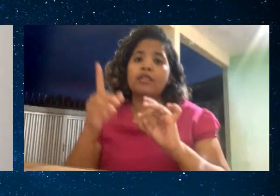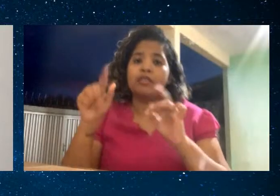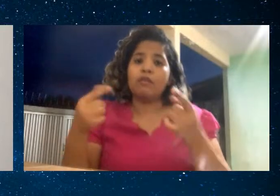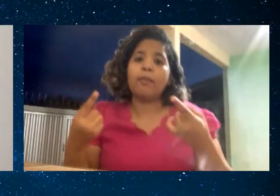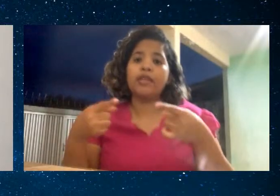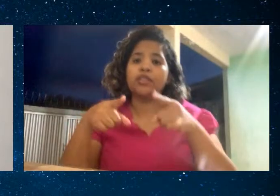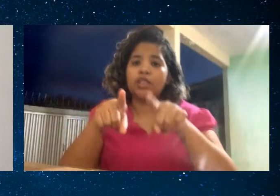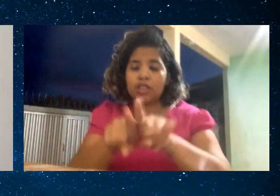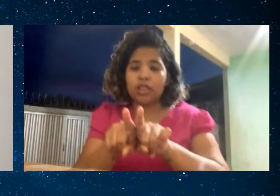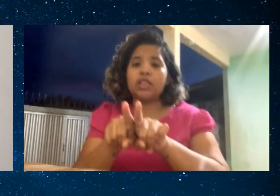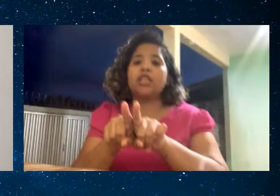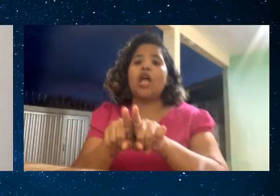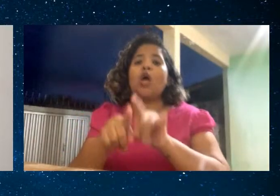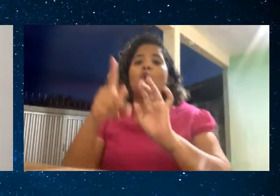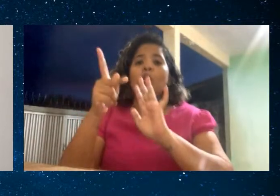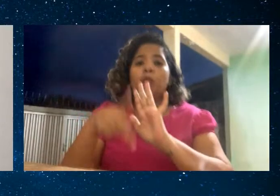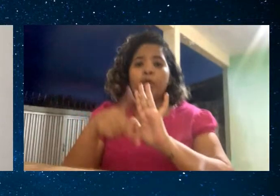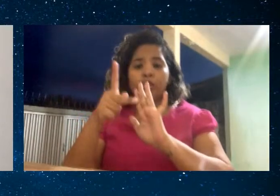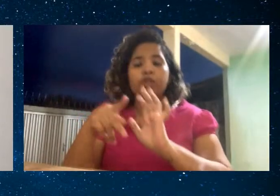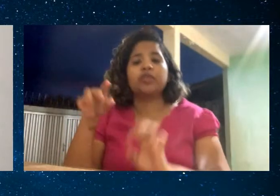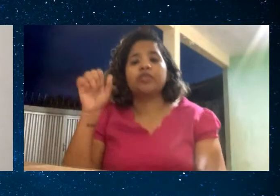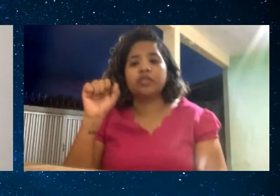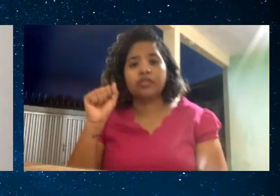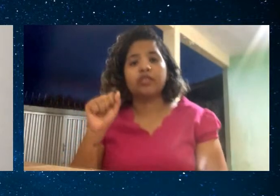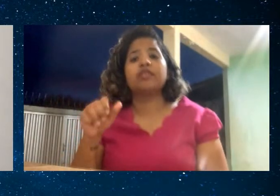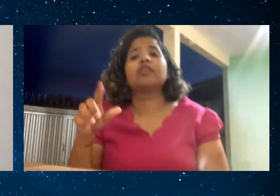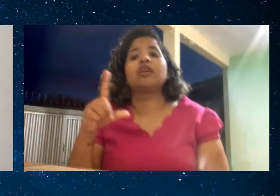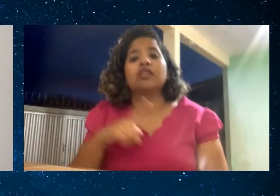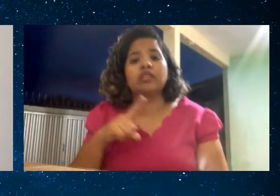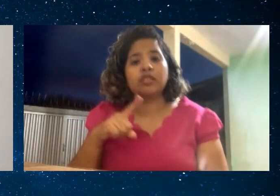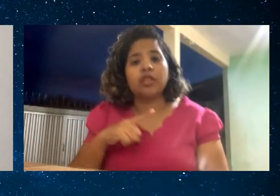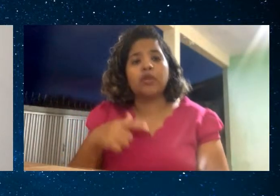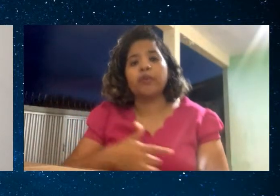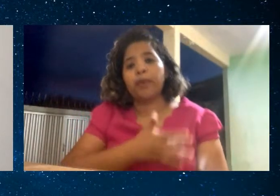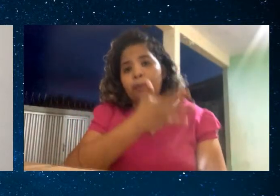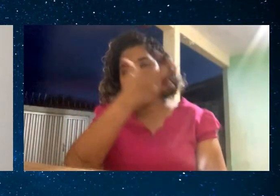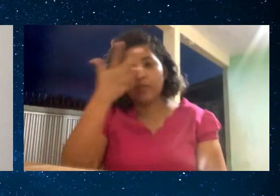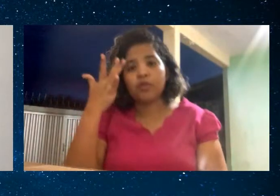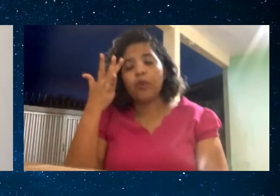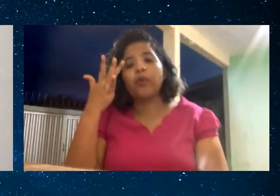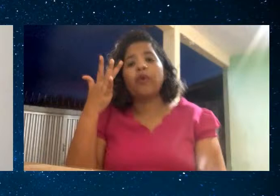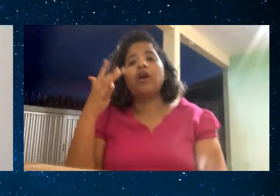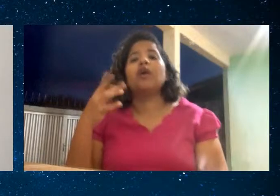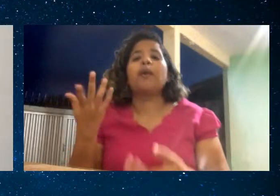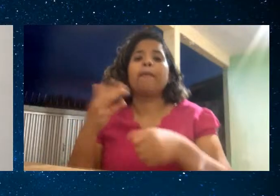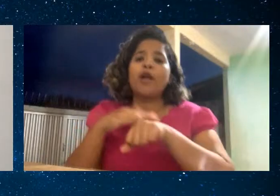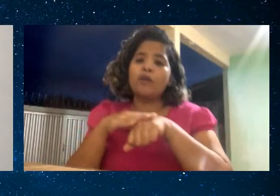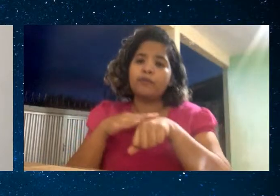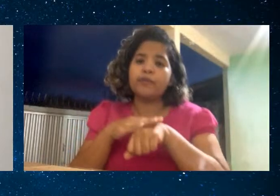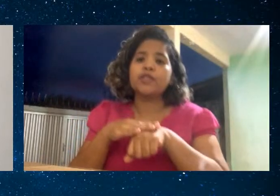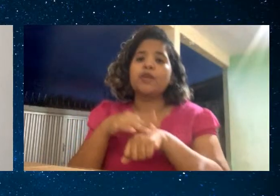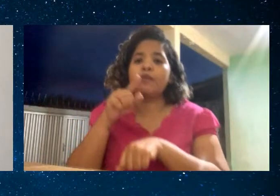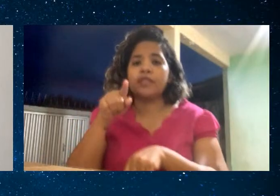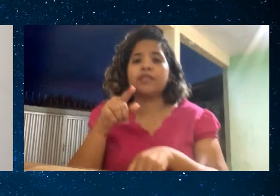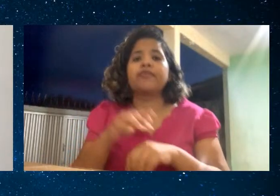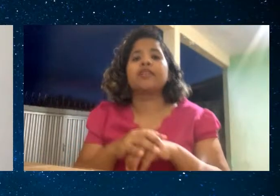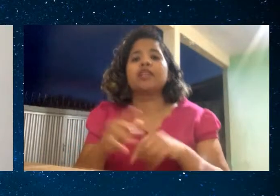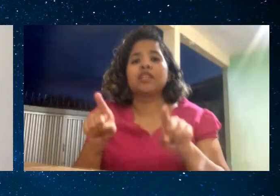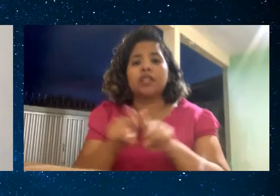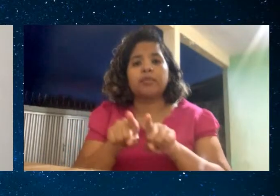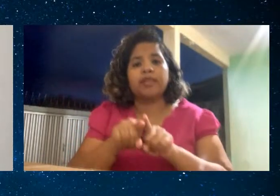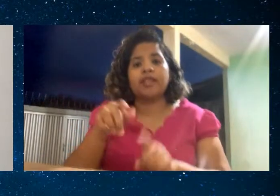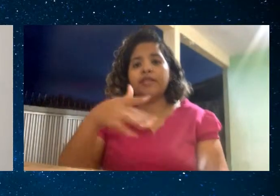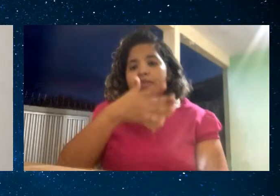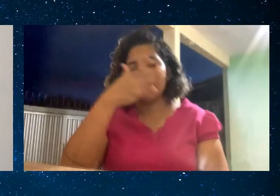outras casas espíritas tem um tarefeiro disponível para escutá-lo e aqueles que acordarem bem